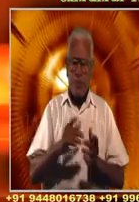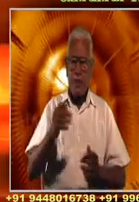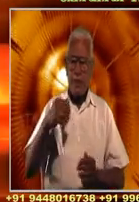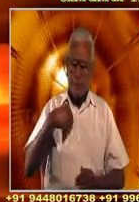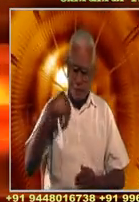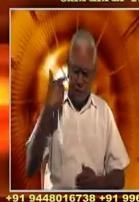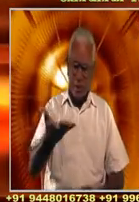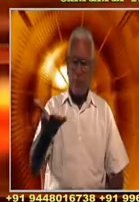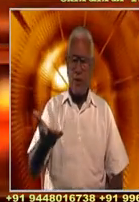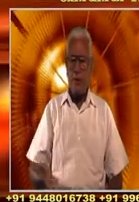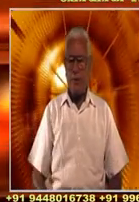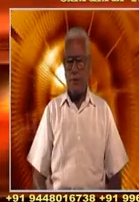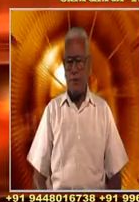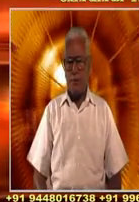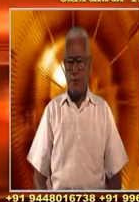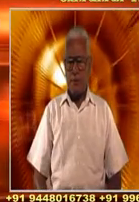nosaltresய kern